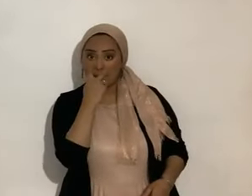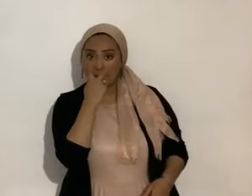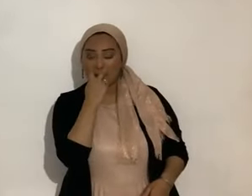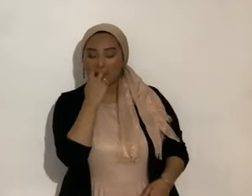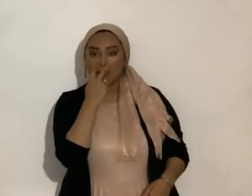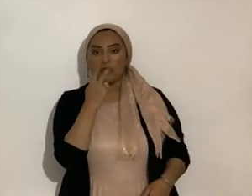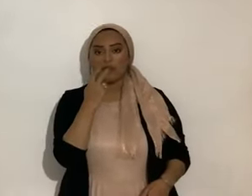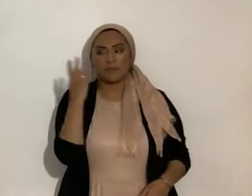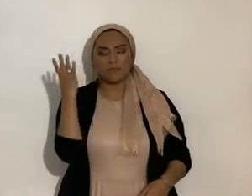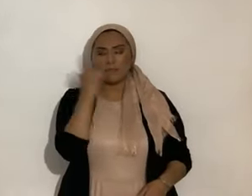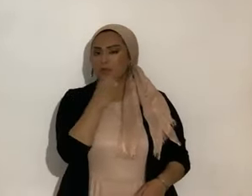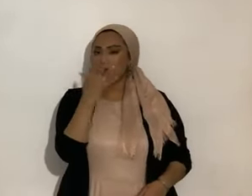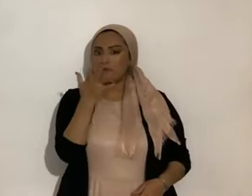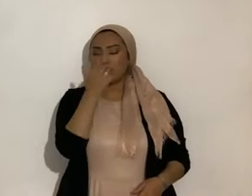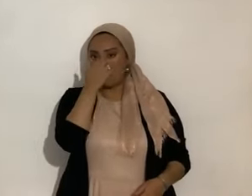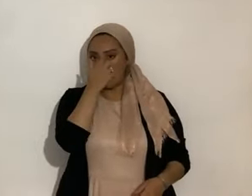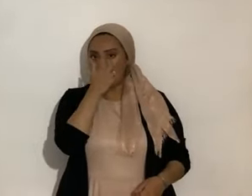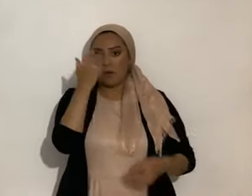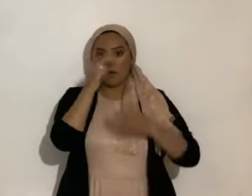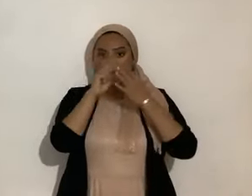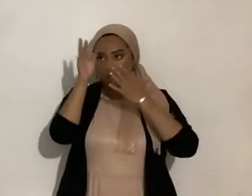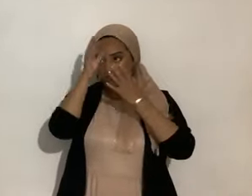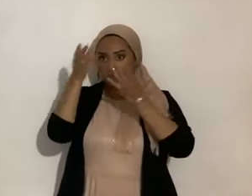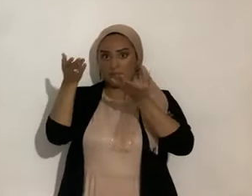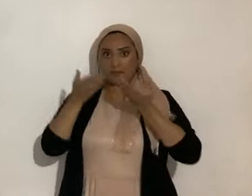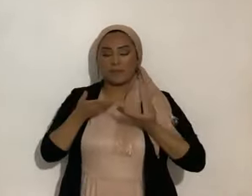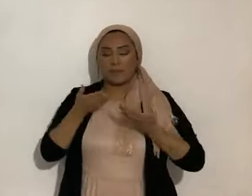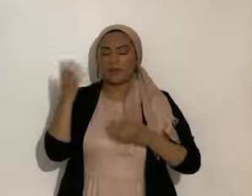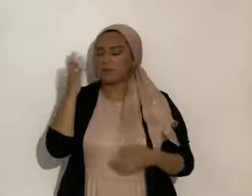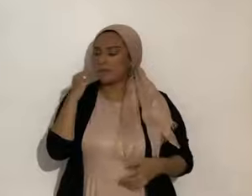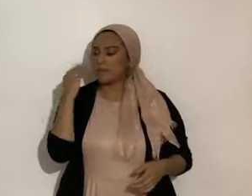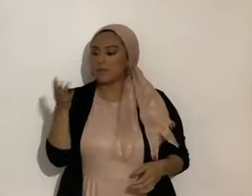sentido de la vista es precioso, regalado por el Eterno, ¿sí?